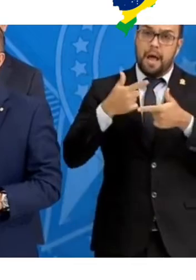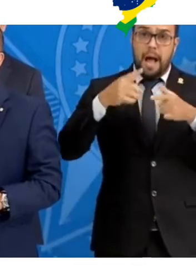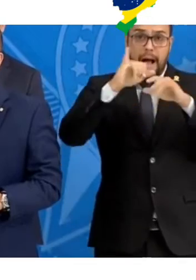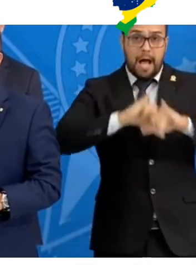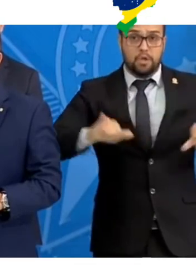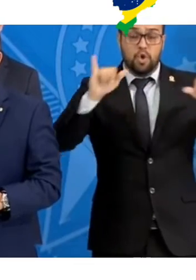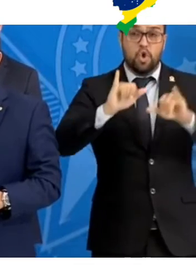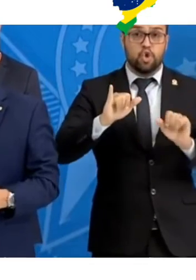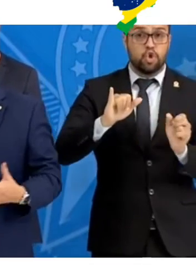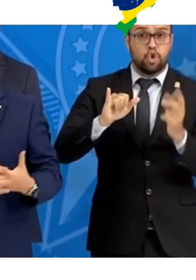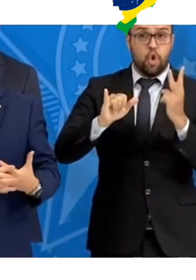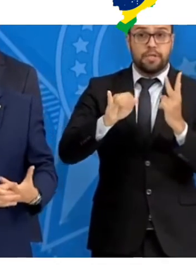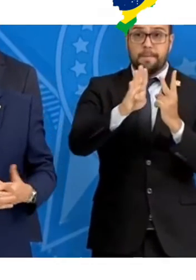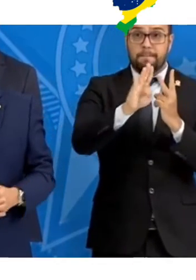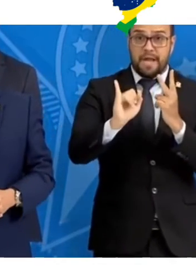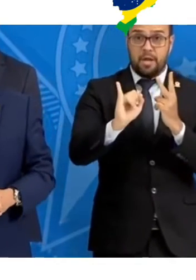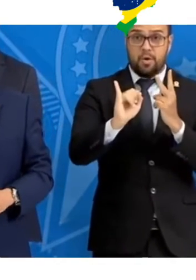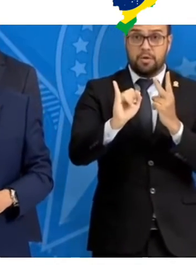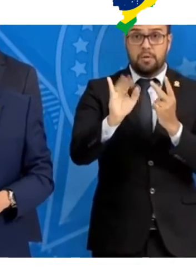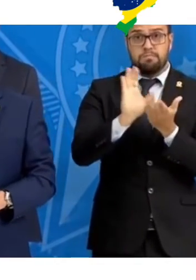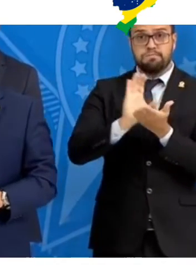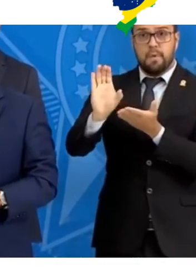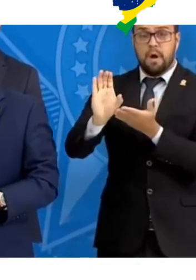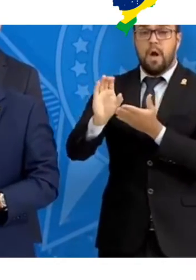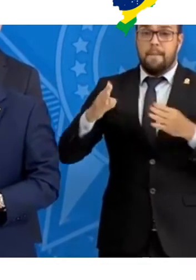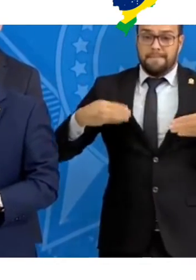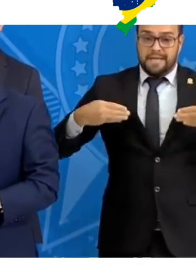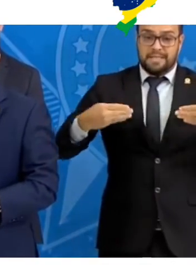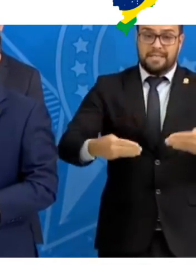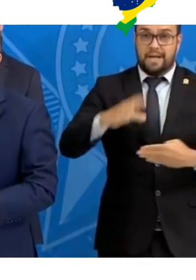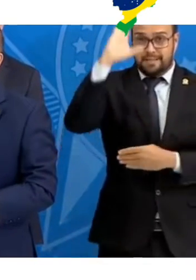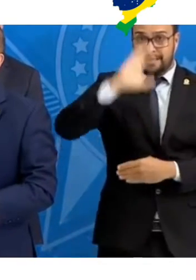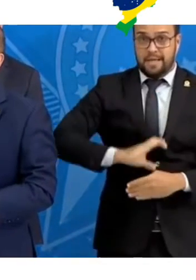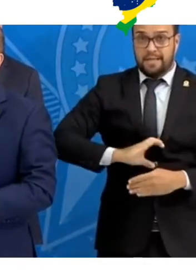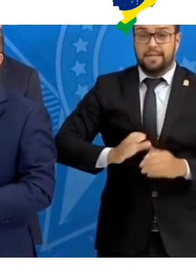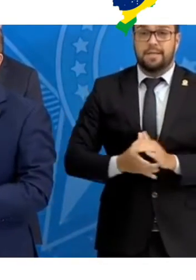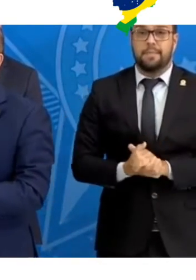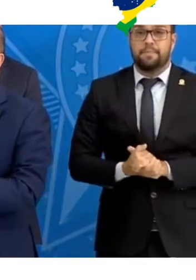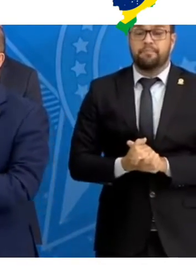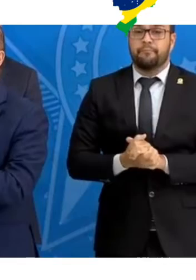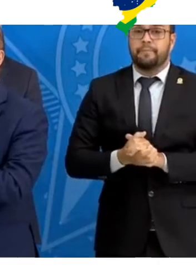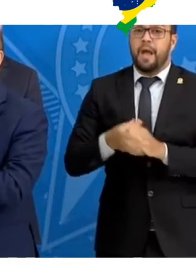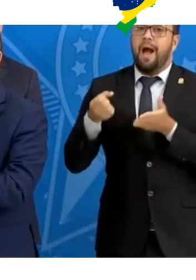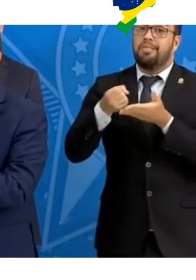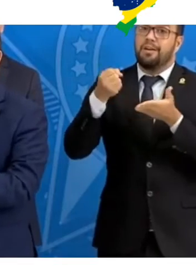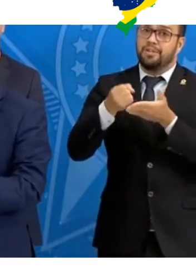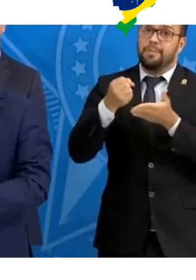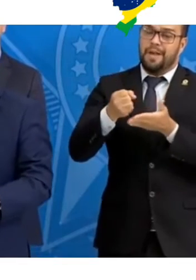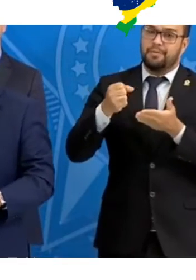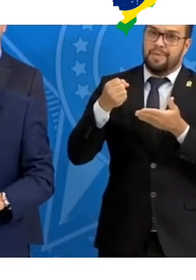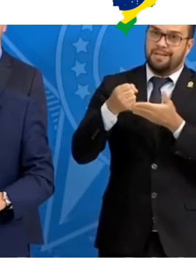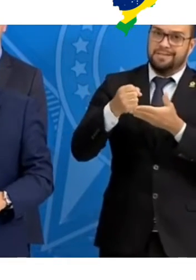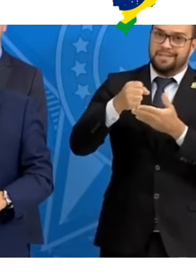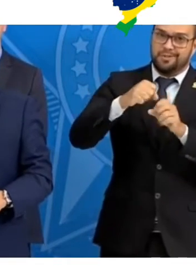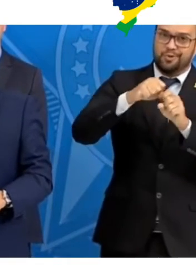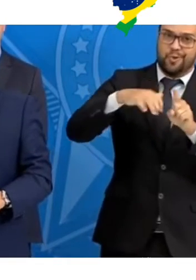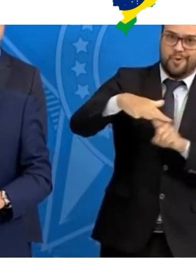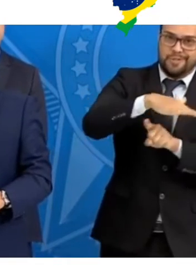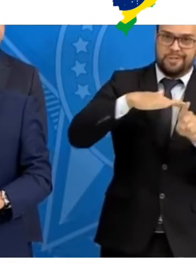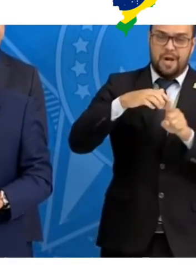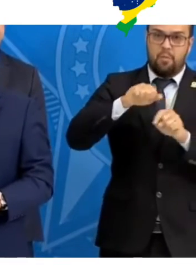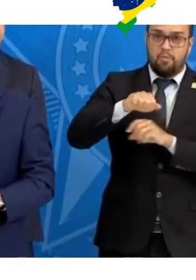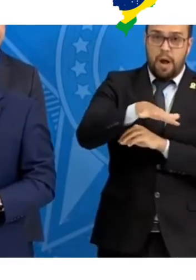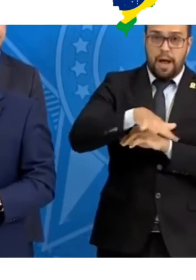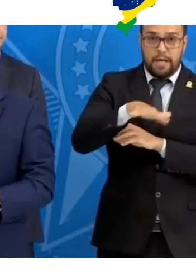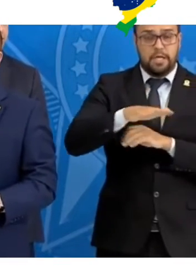2 bilhões que virão para o Ministério da Cidadania para o atendimento da assistência social. Nós